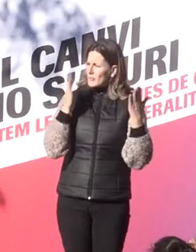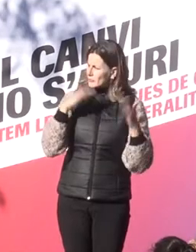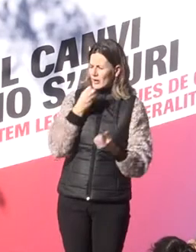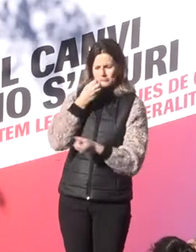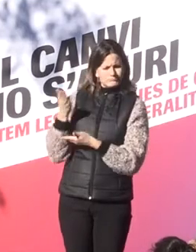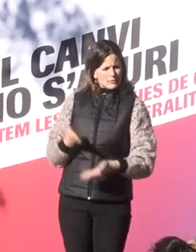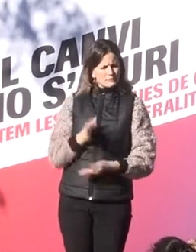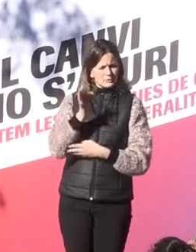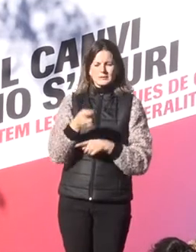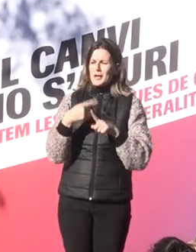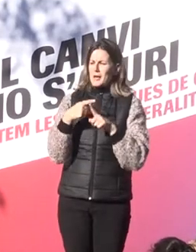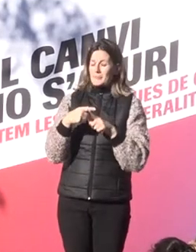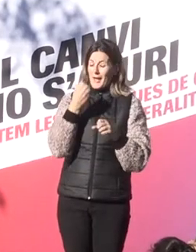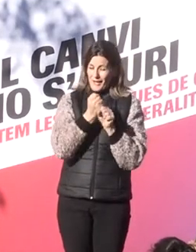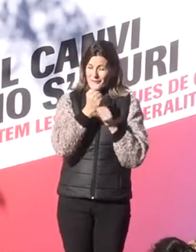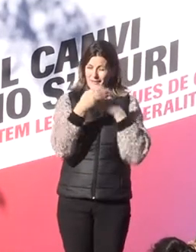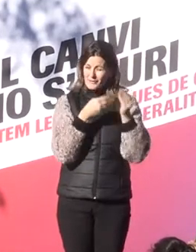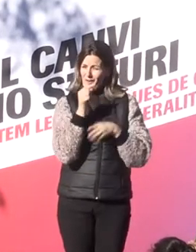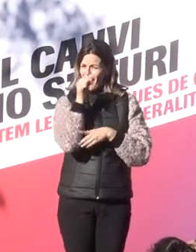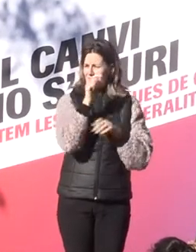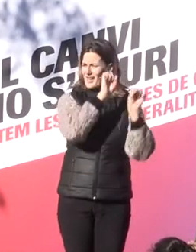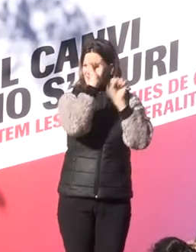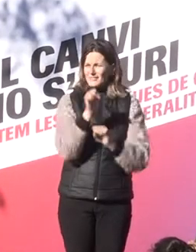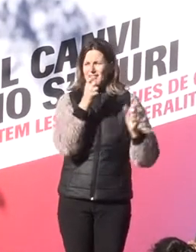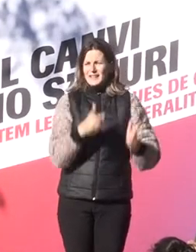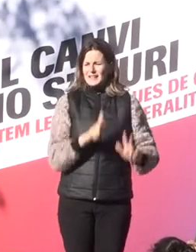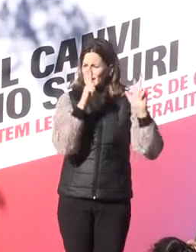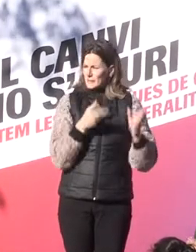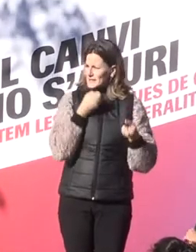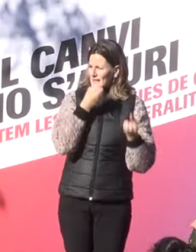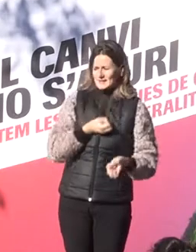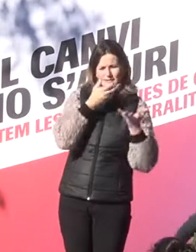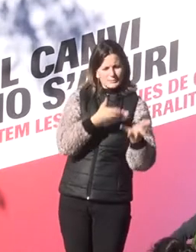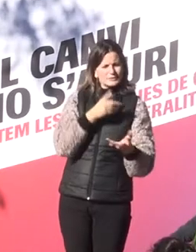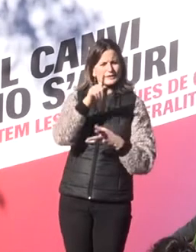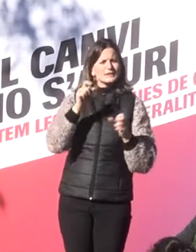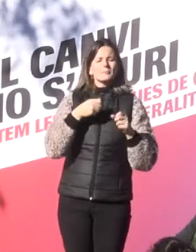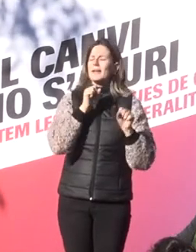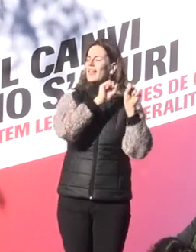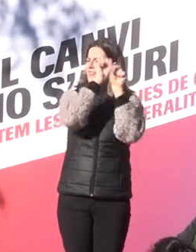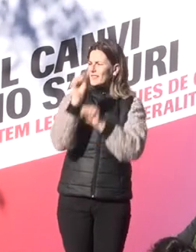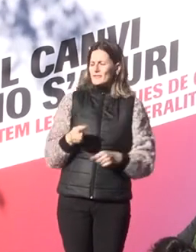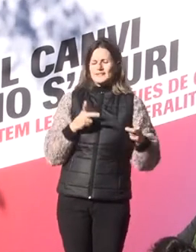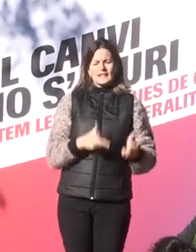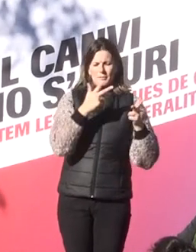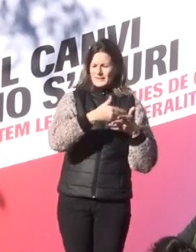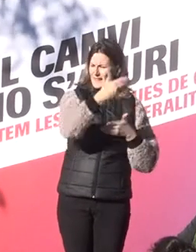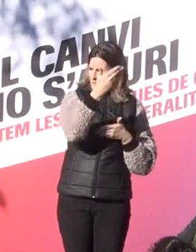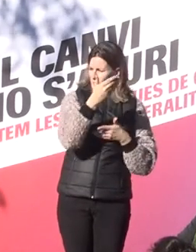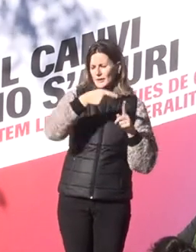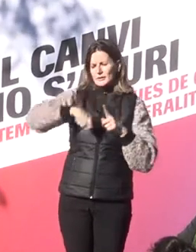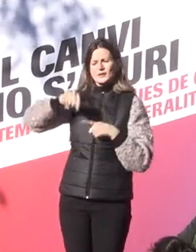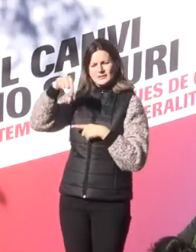porque el trabajo que ellos están haciendo allí en defensa de la libertad de expresión en defensa de la libertad de prensa es un trabajo que también nosotros